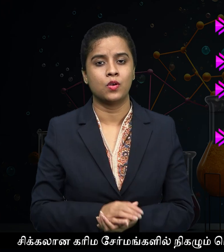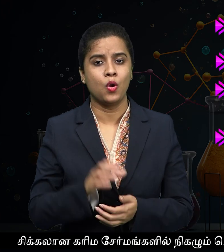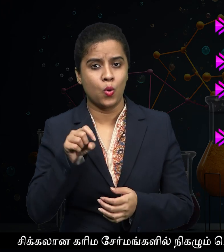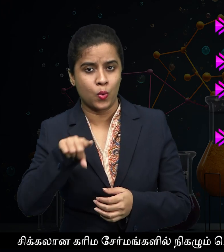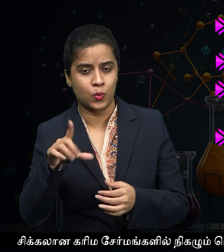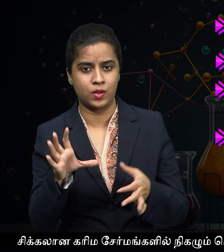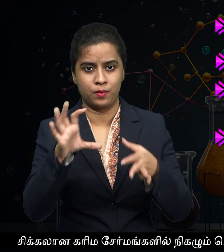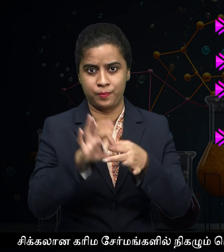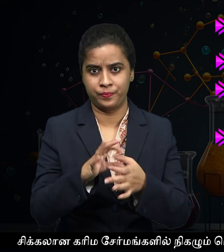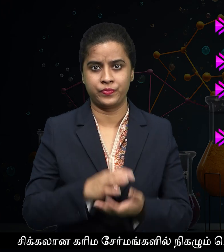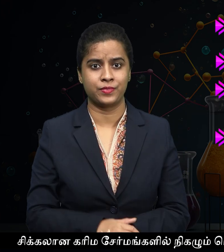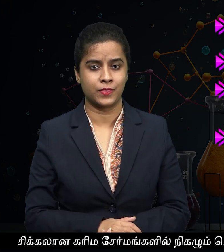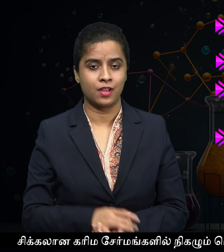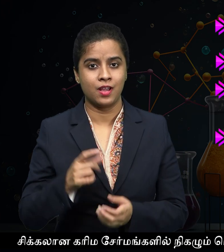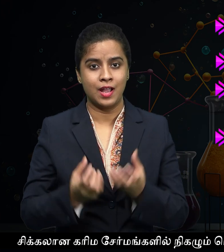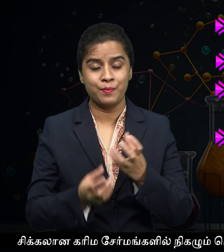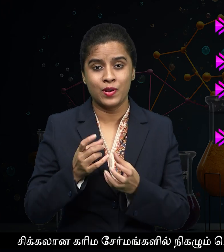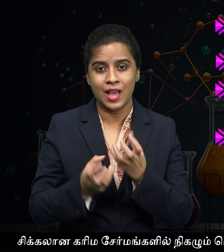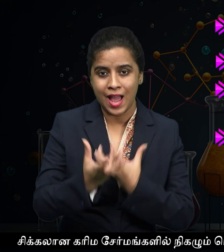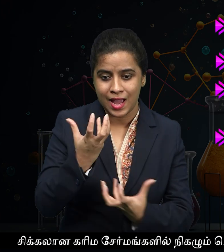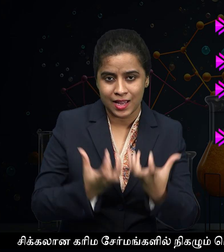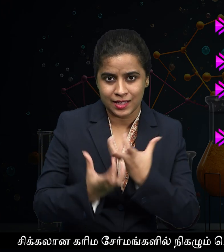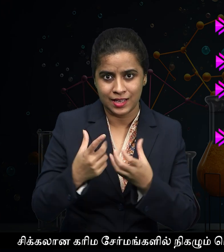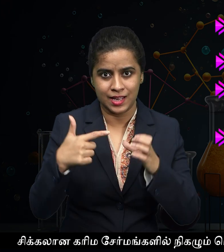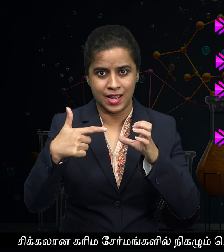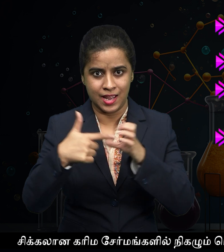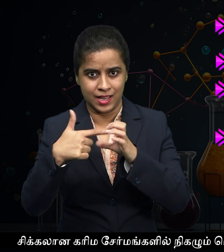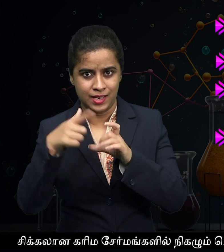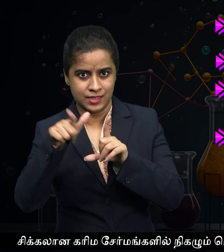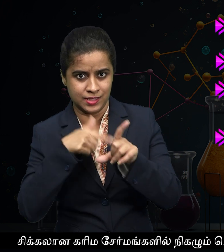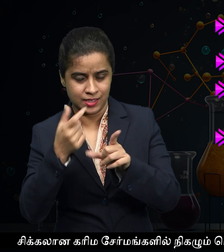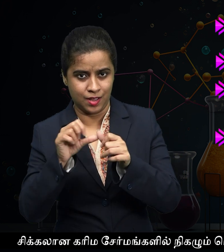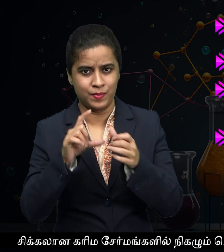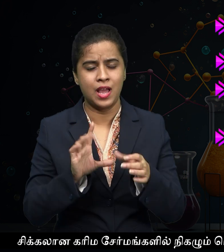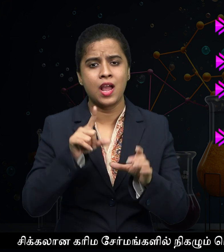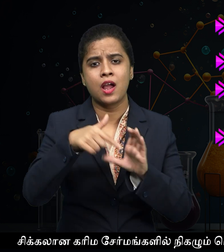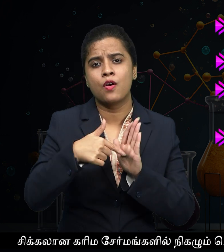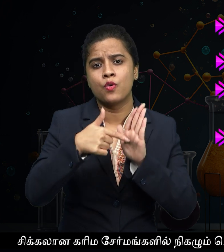நிகழும் மெதுவான இரசாயன மாற்றம் நொதித்தல் எனப்படும்.